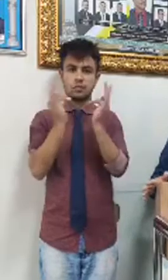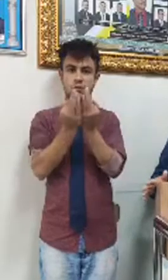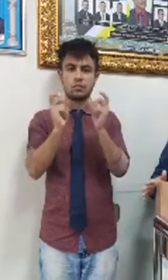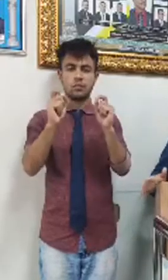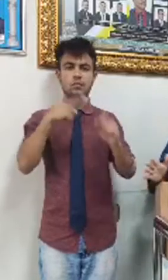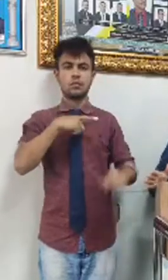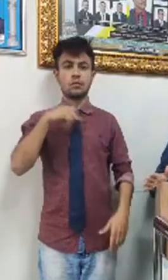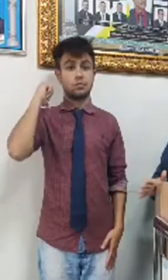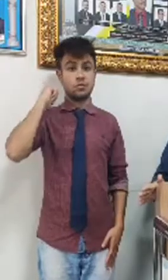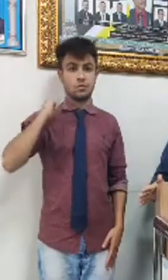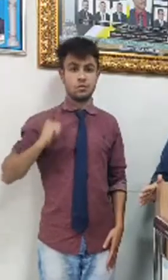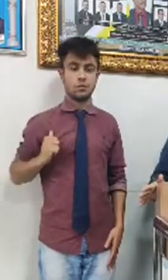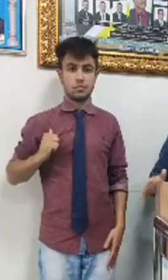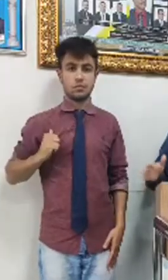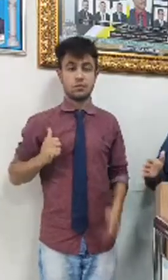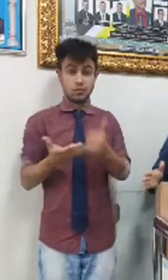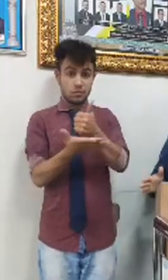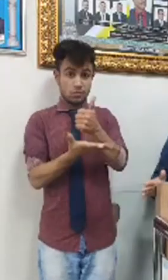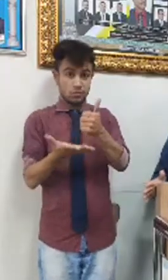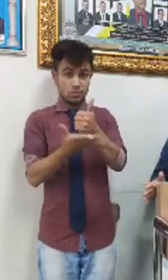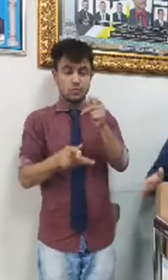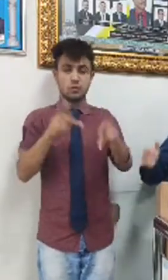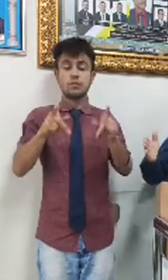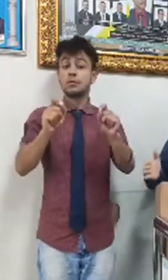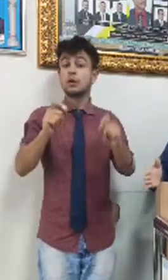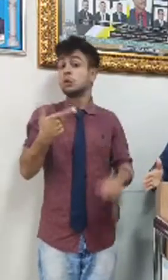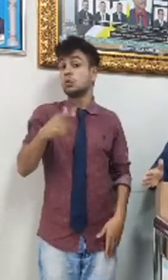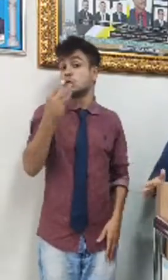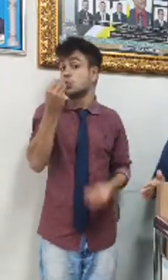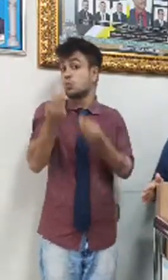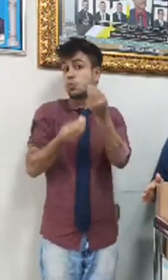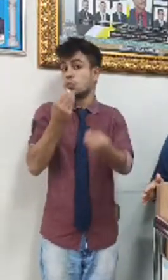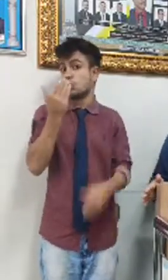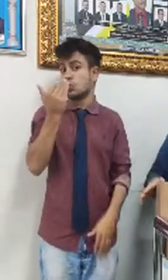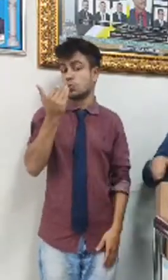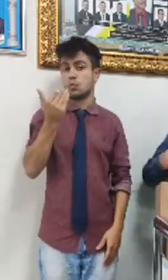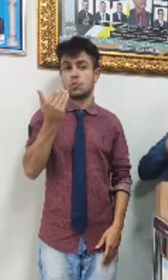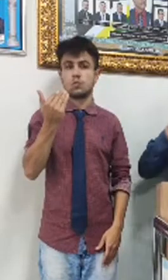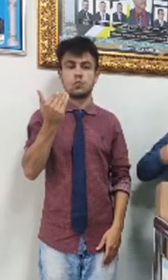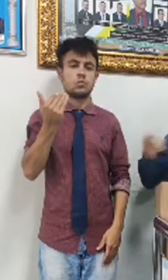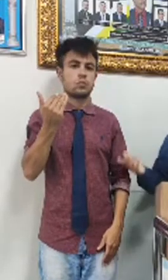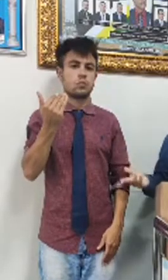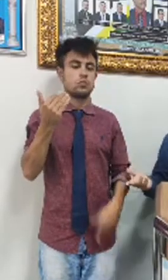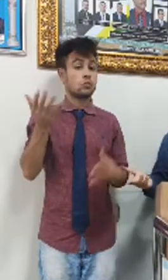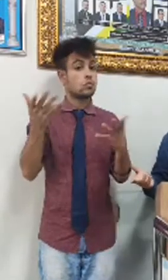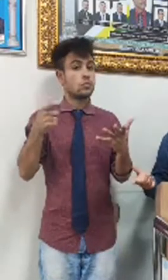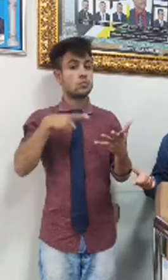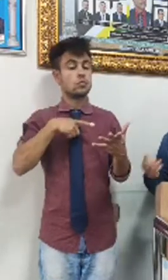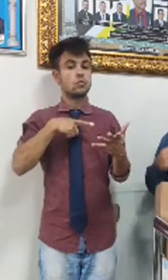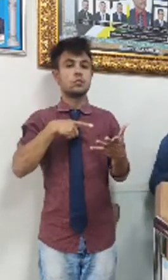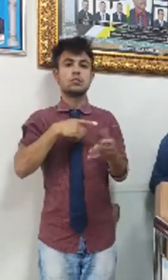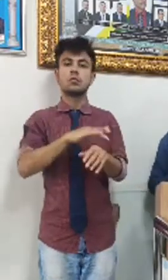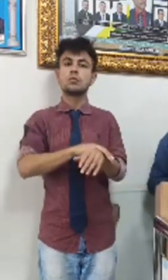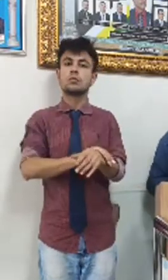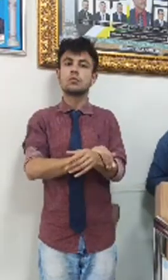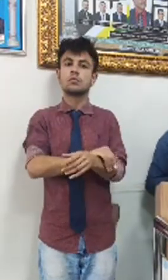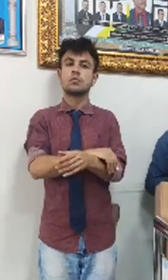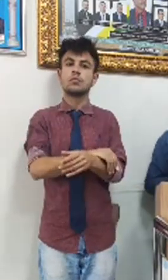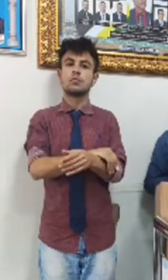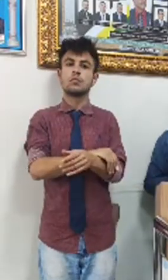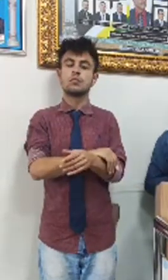que não tem condição de comer. Às vezes tem condição de pagar uma fonte de água e de luz, mas nas fontes abusivas, por conta de